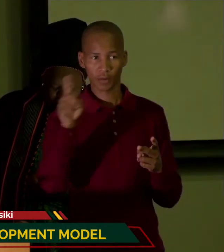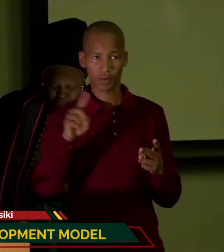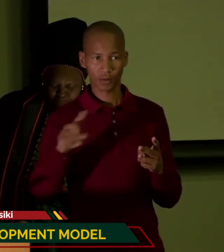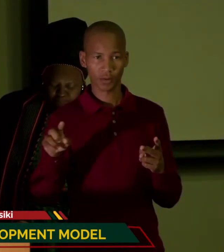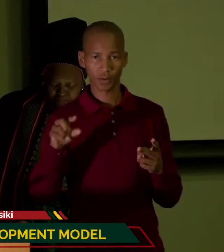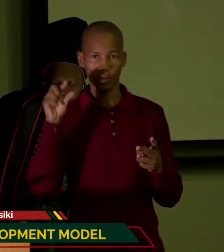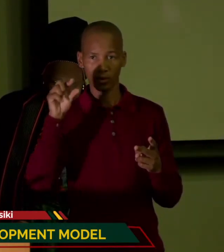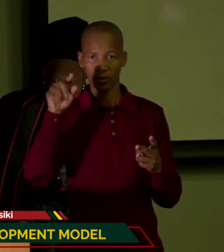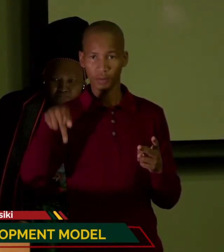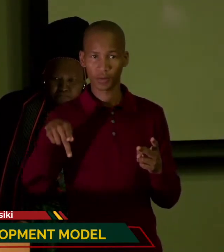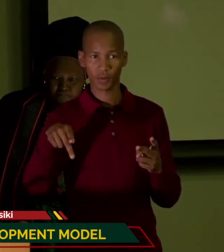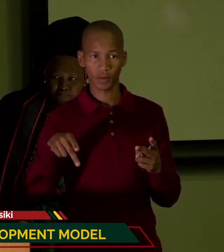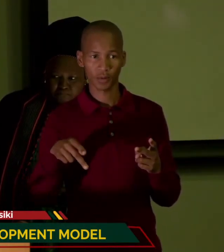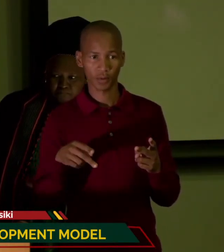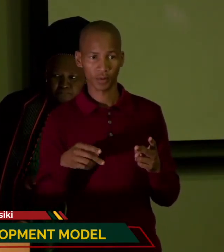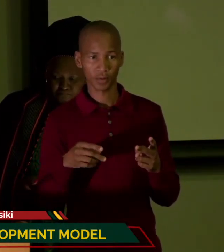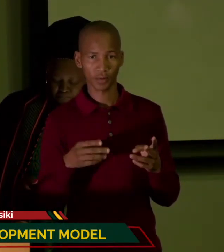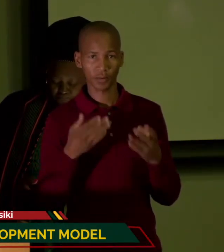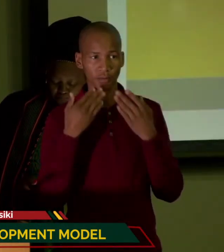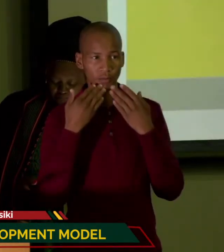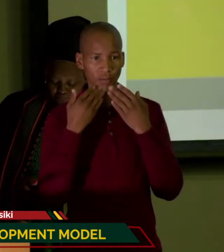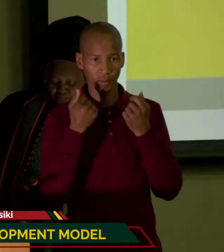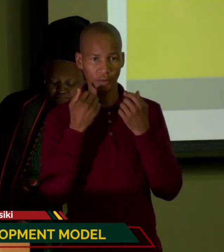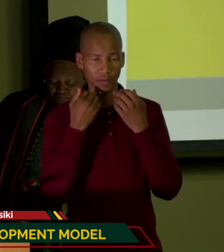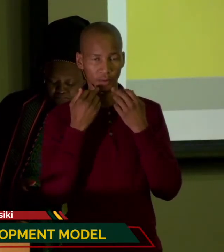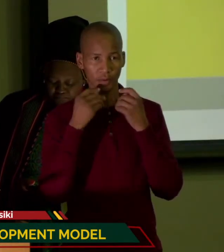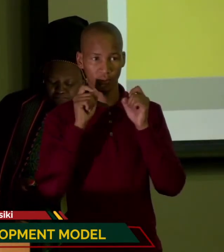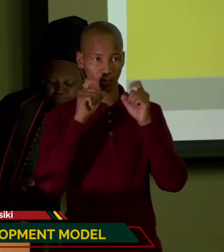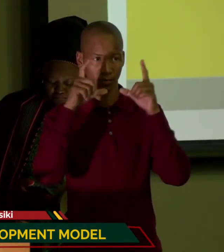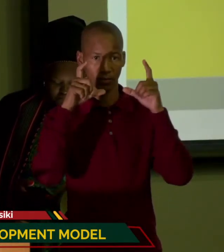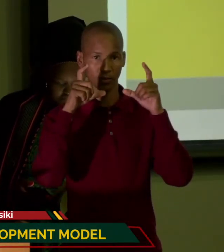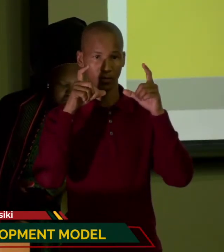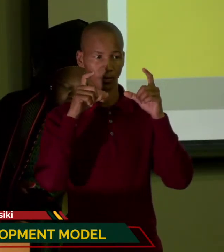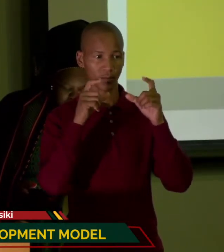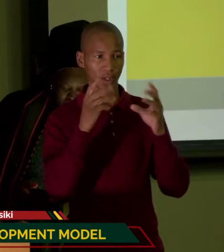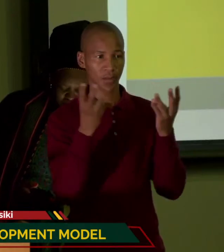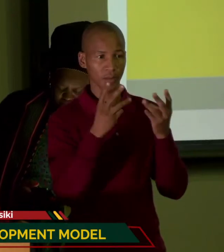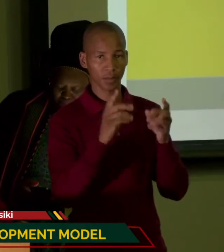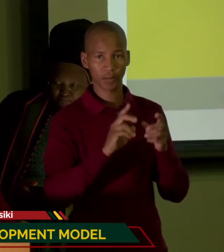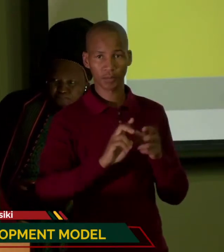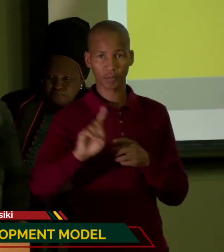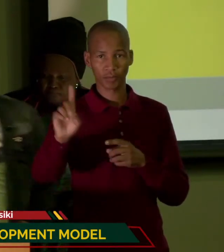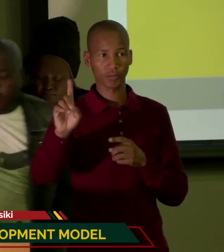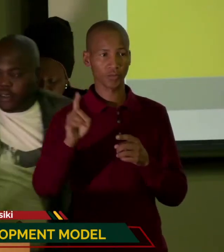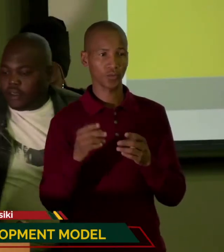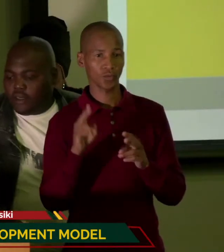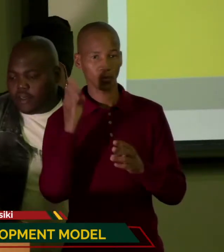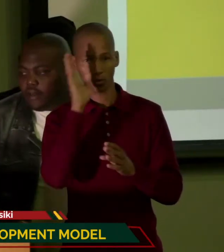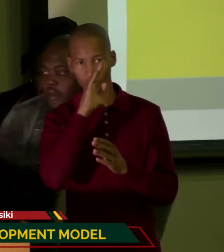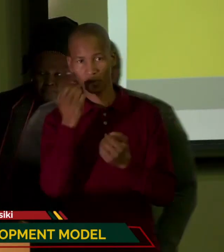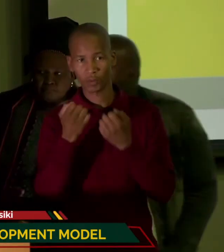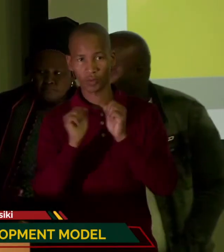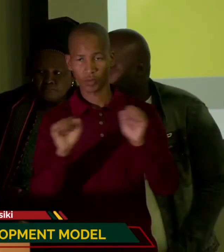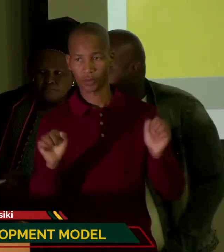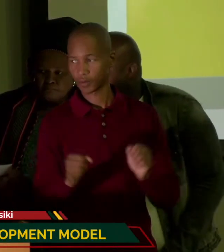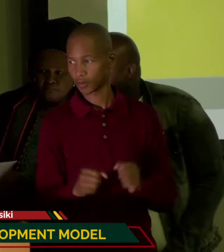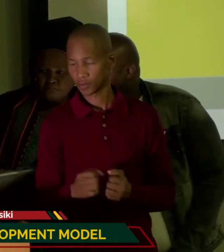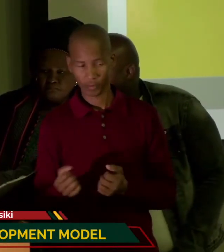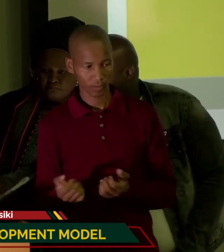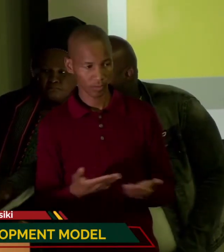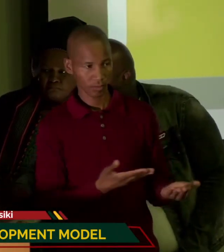HFO8VZGP. Nibe cautious ke xa niyozijonga ezi moto kuthiwa zivale indlela. Thank you very much. Over to you, Executive Mayor.